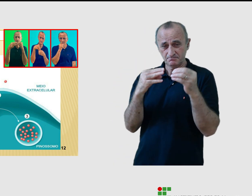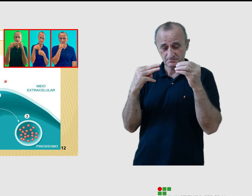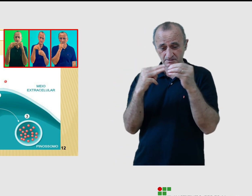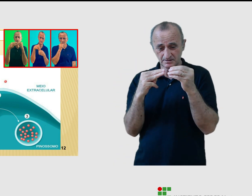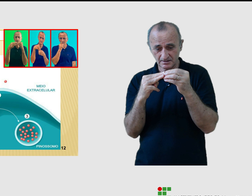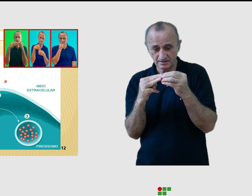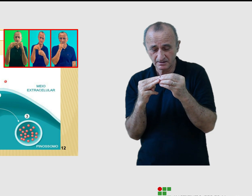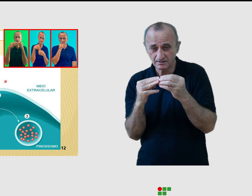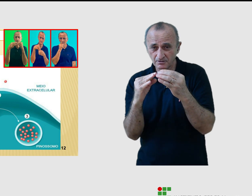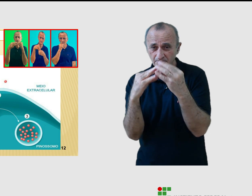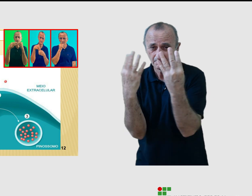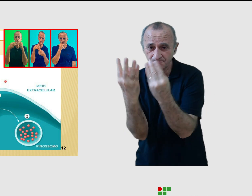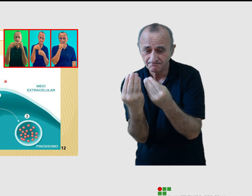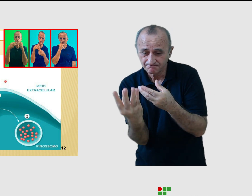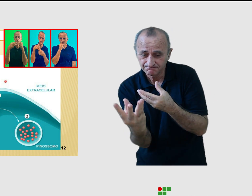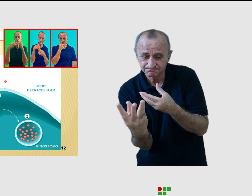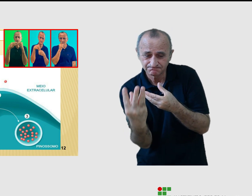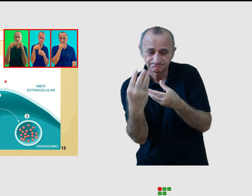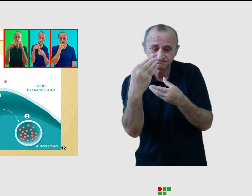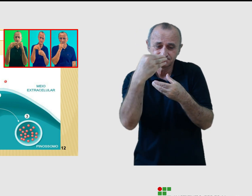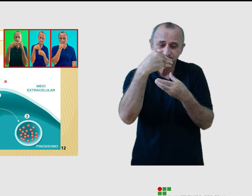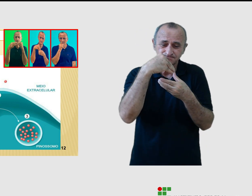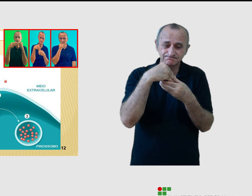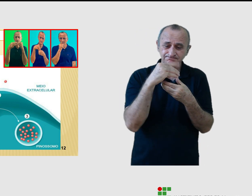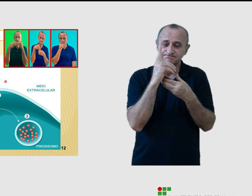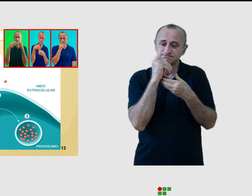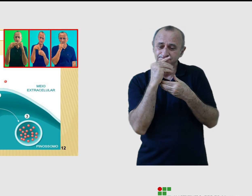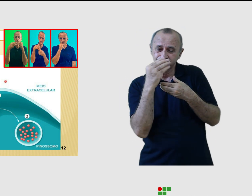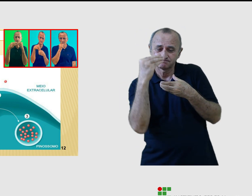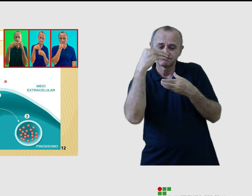engloba substâncias líquidas ou